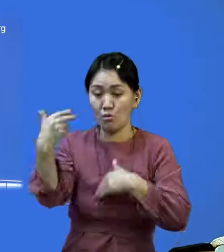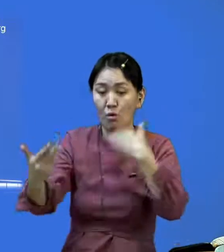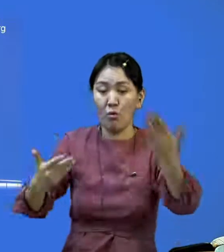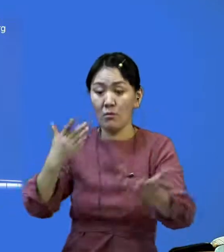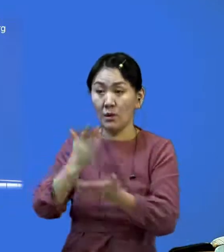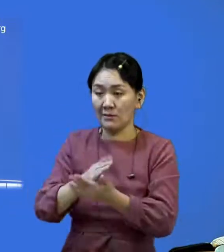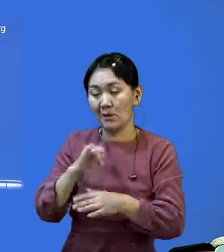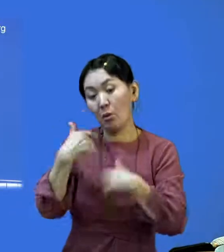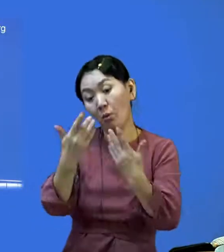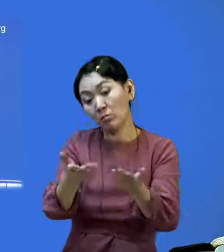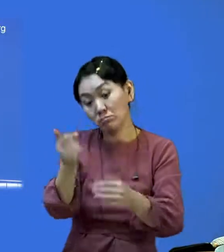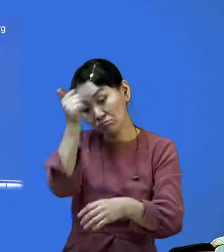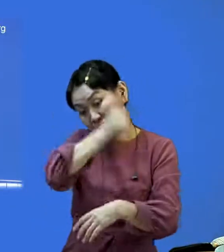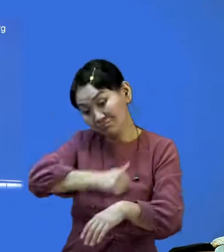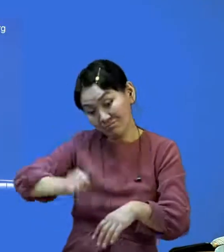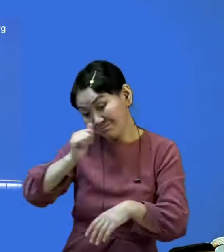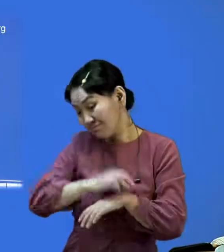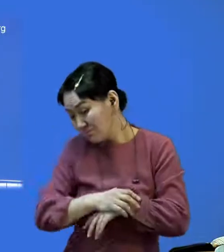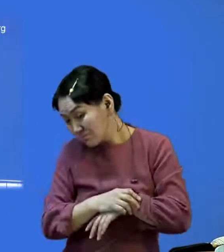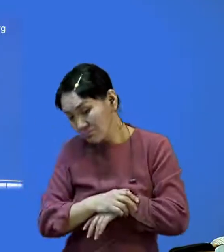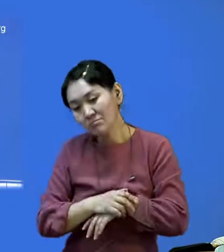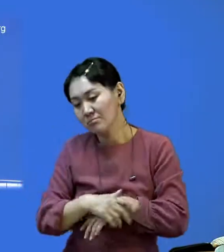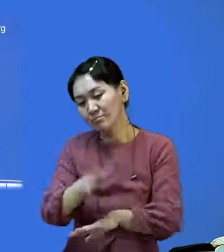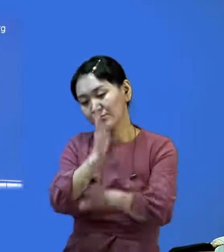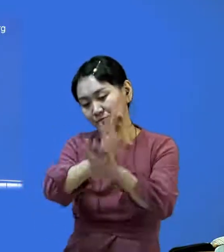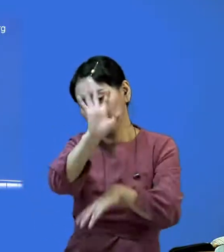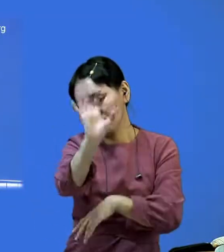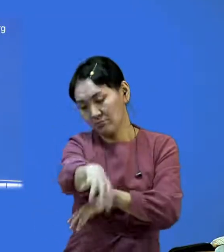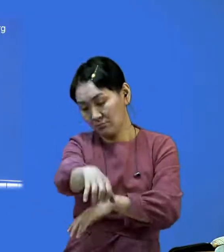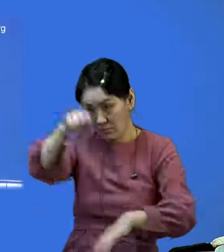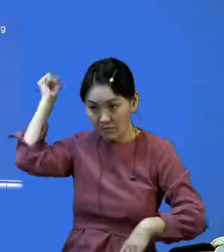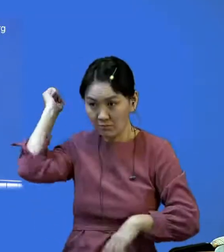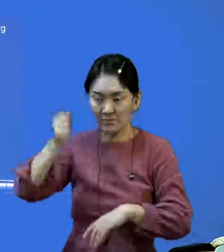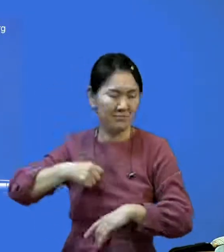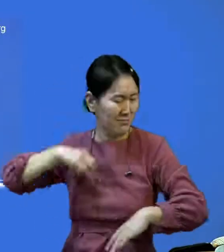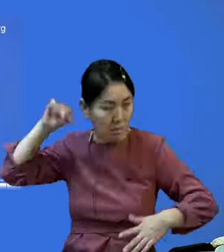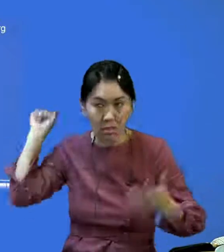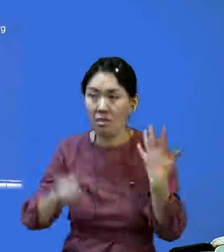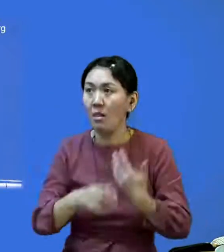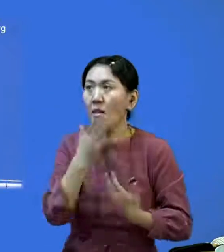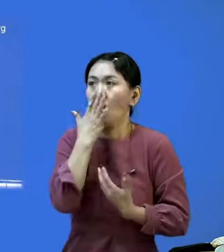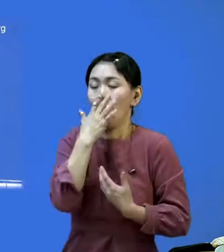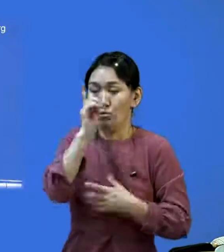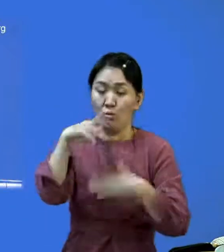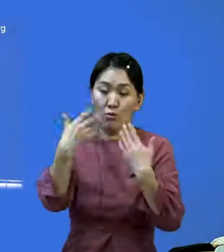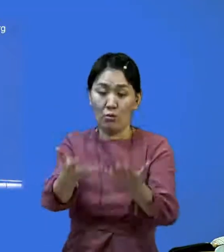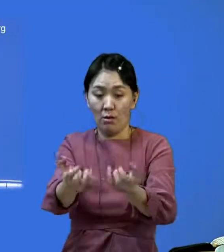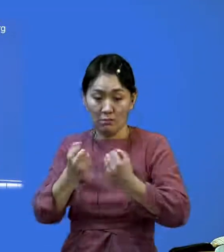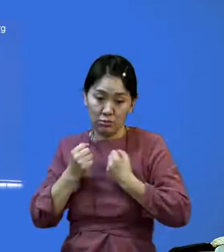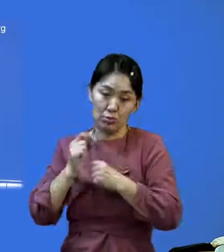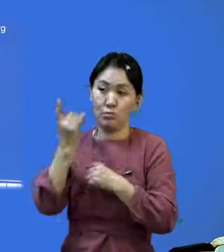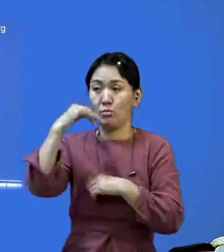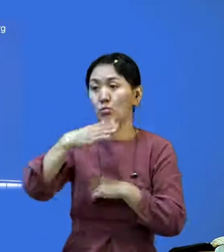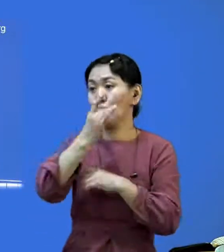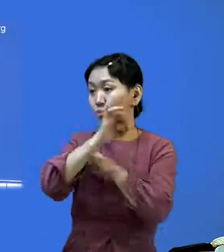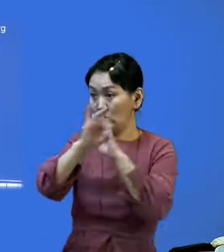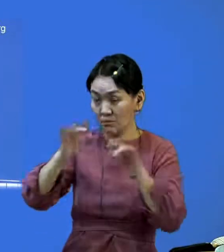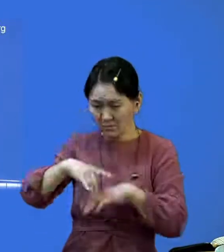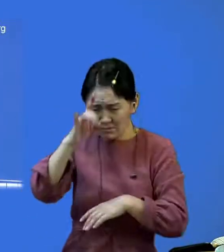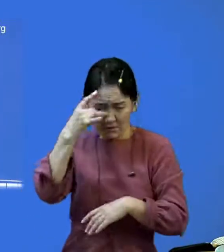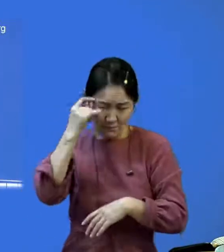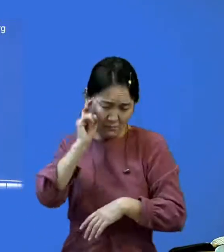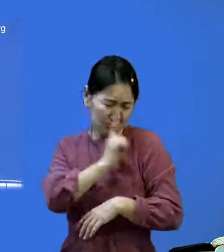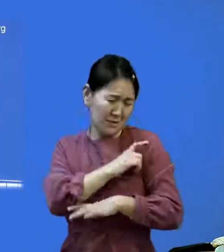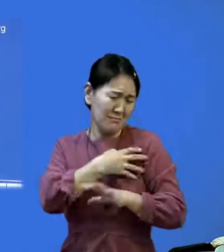Өгөх үйч байна өгснөө буцаагаад авах явах аваад явах ч үе. Йоо. Тийм ээ ямар их баяд баялгийг явд өгсөн билээ